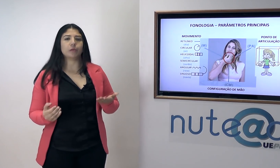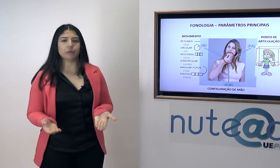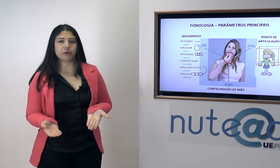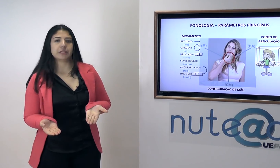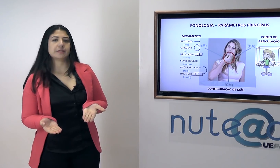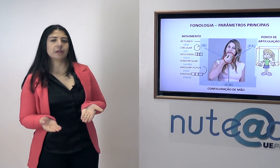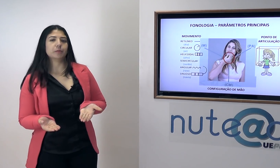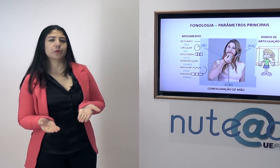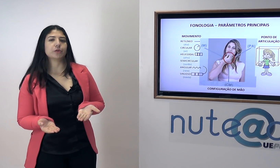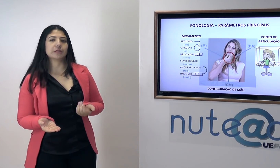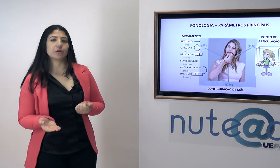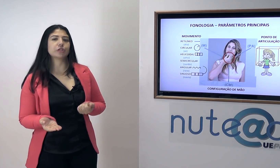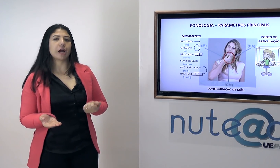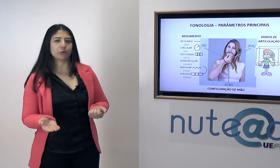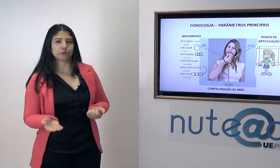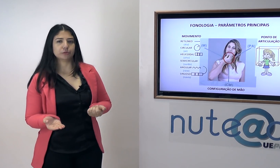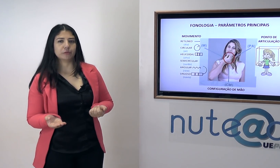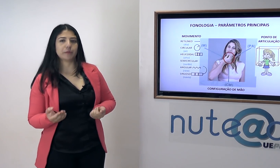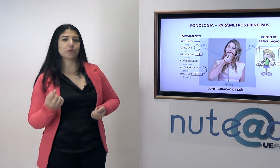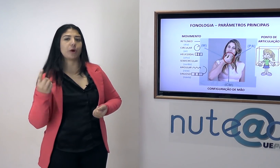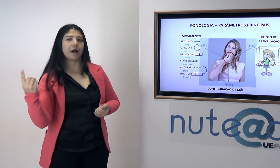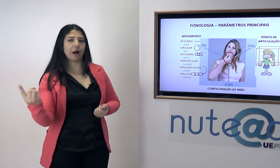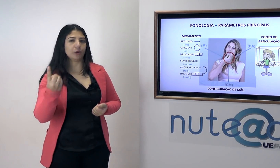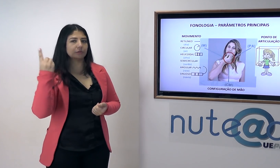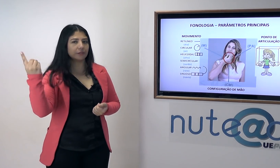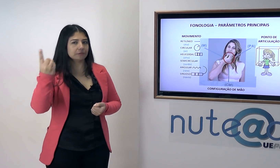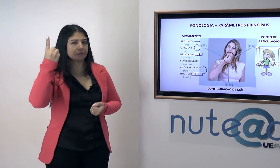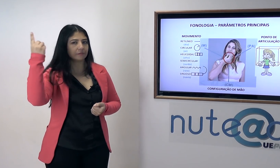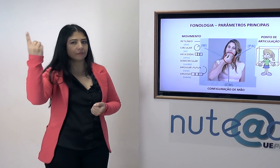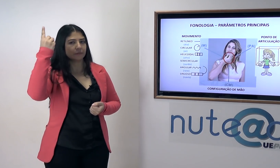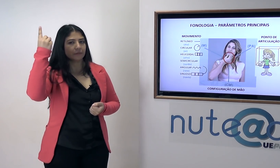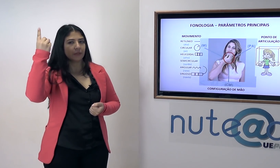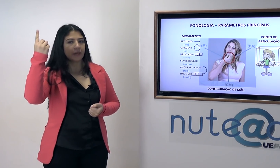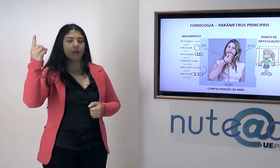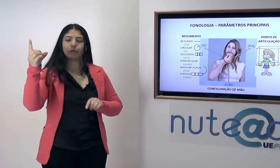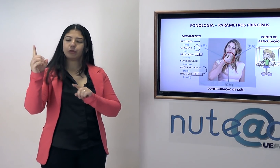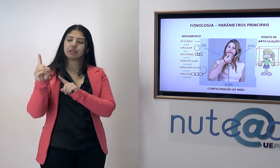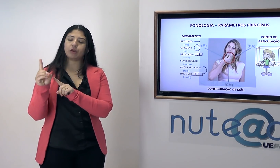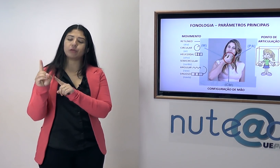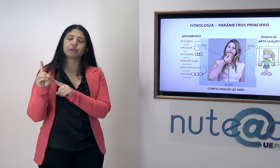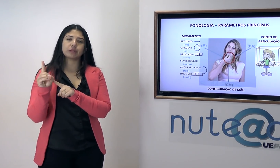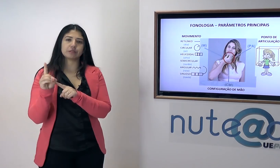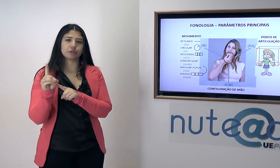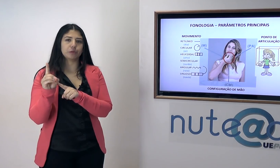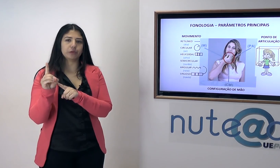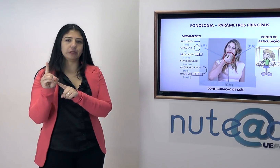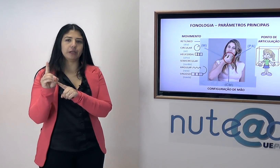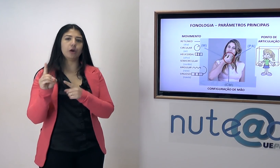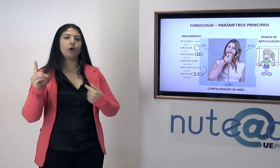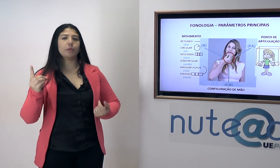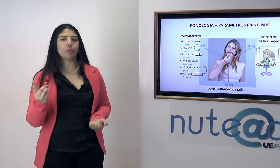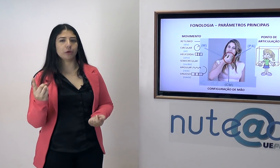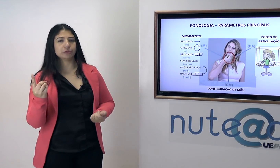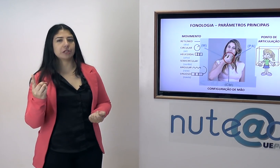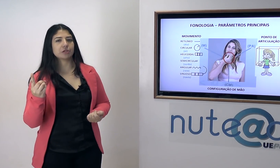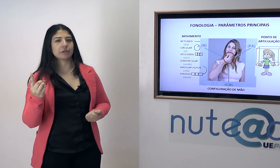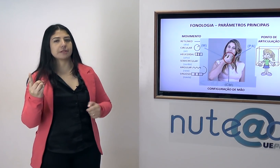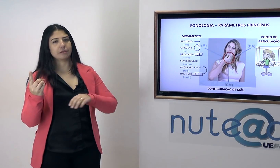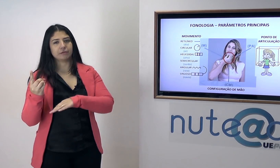como, por exemplo, o sinal de alto. A pessoa alta, eu vou usar a configuração de mão em D, o meu ponto de articulação vai